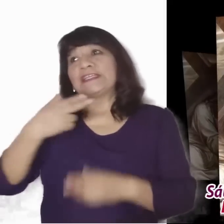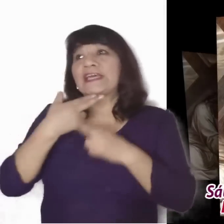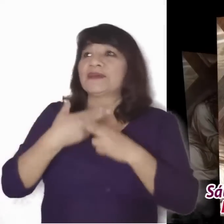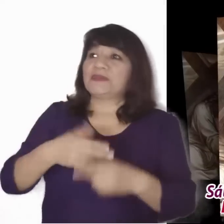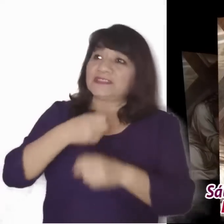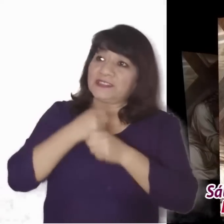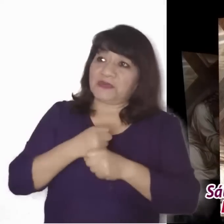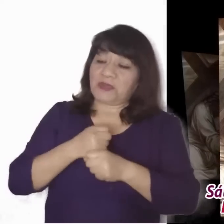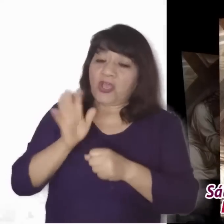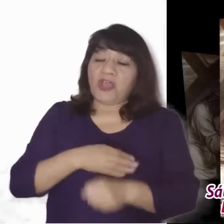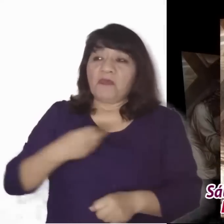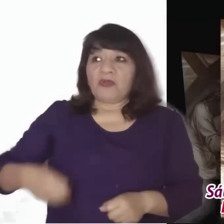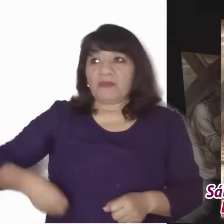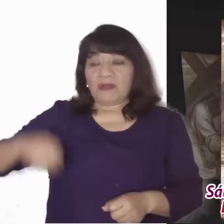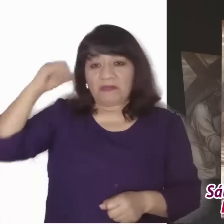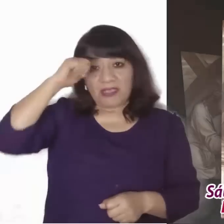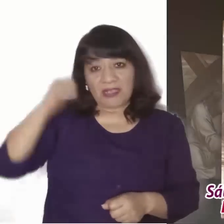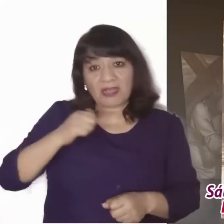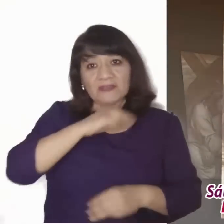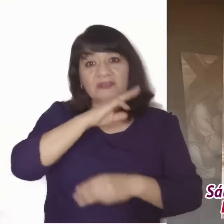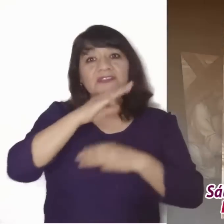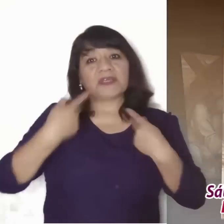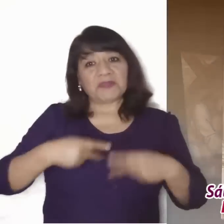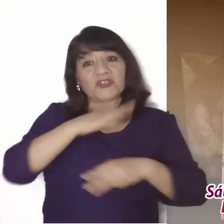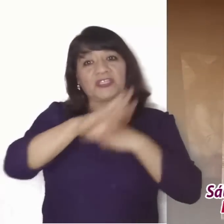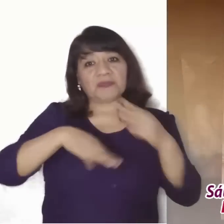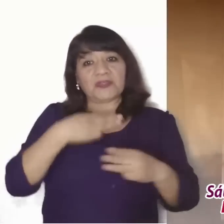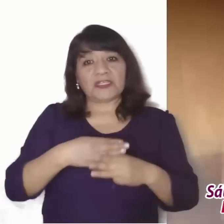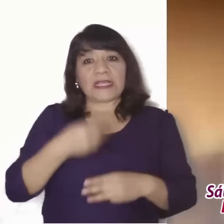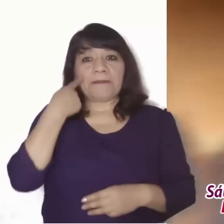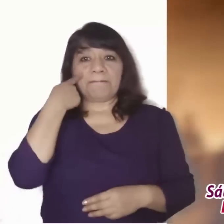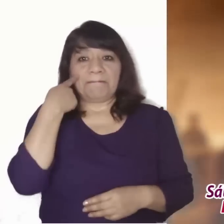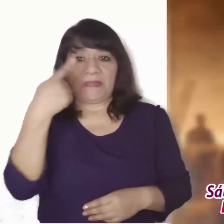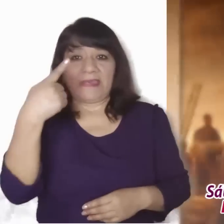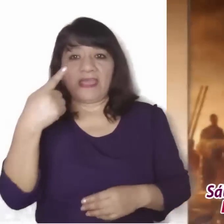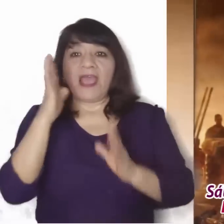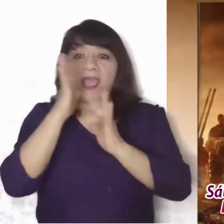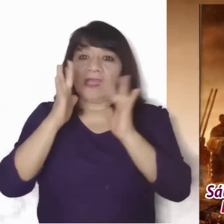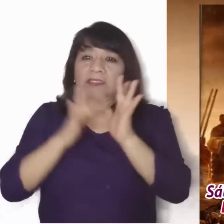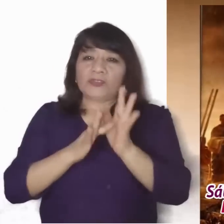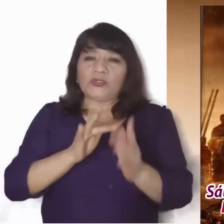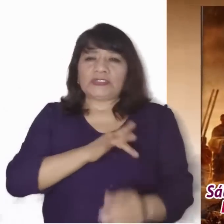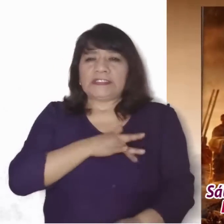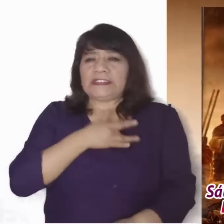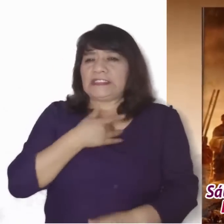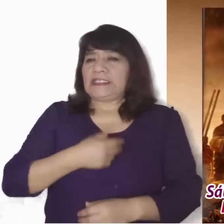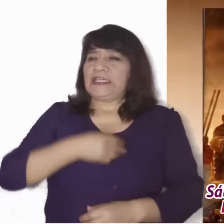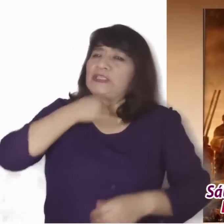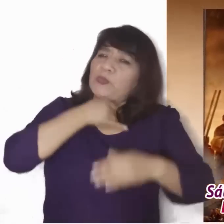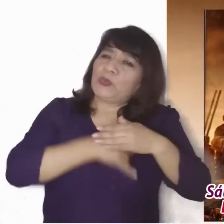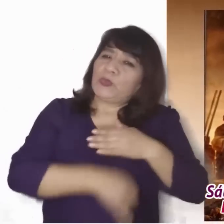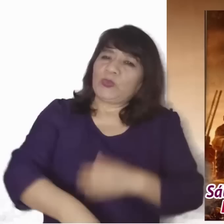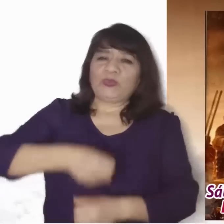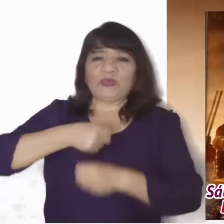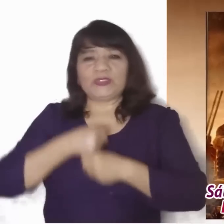rigor. Por los pecados del mundo vio a Jesús en tan profundo tormento la dulce madre.